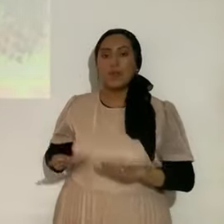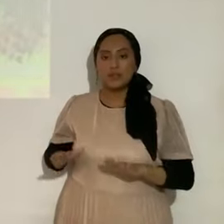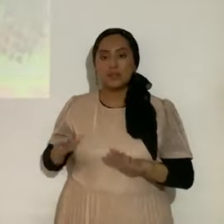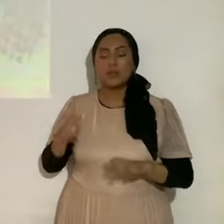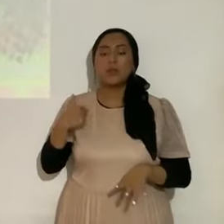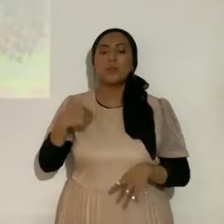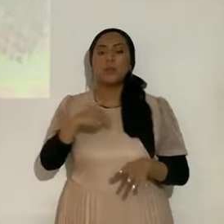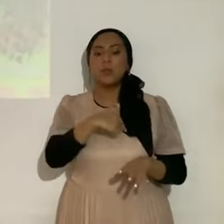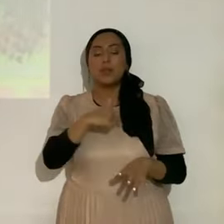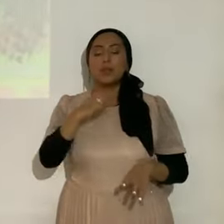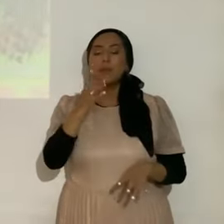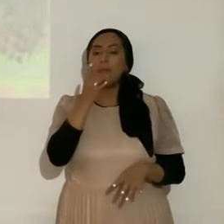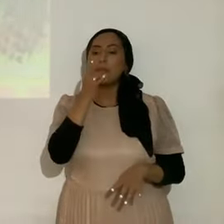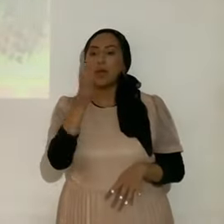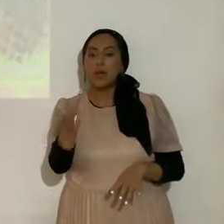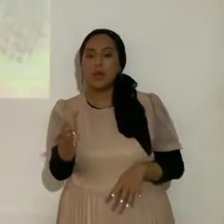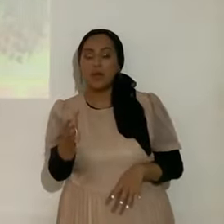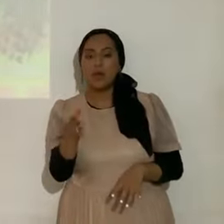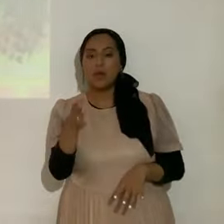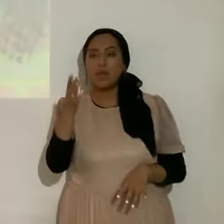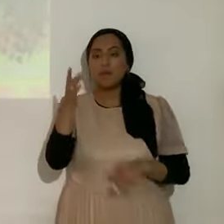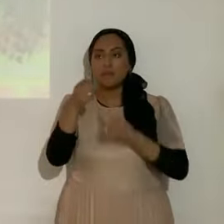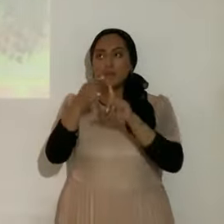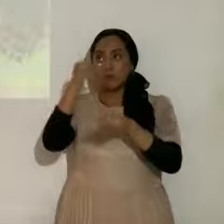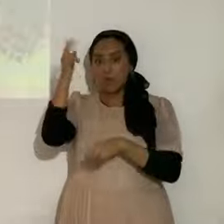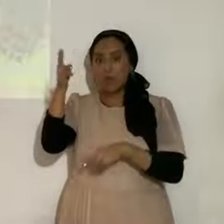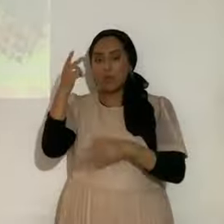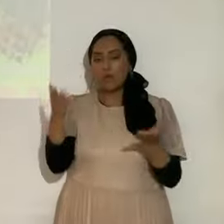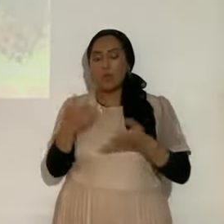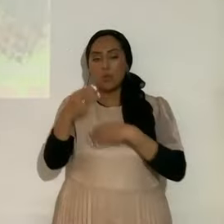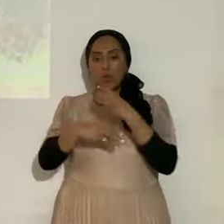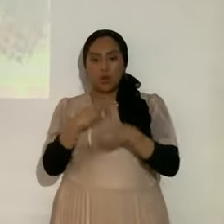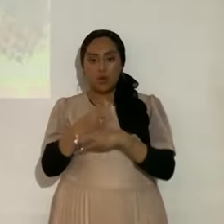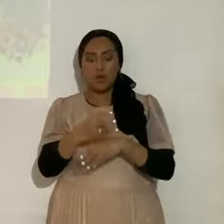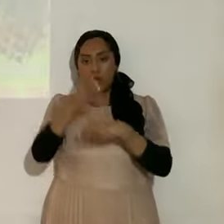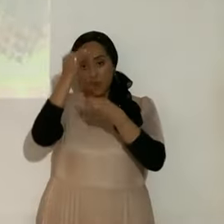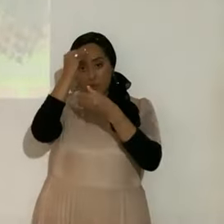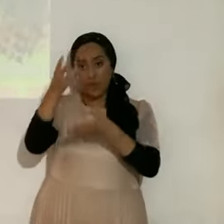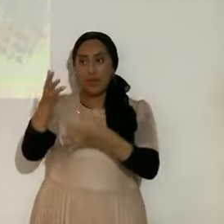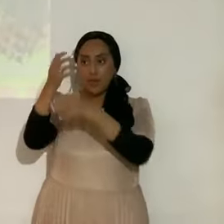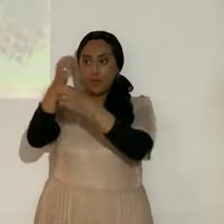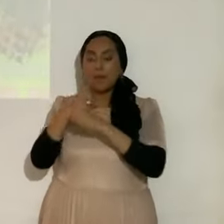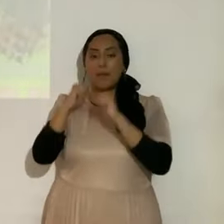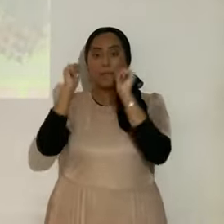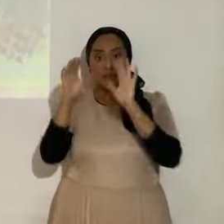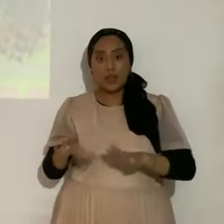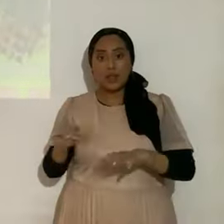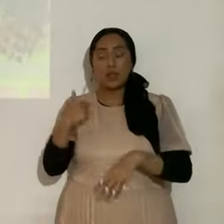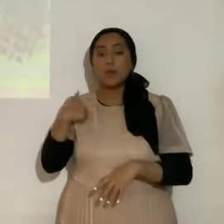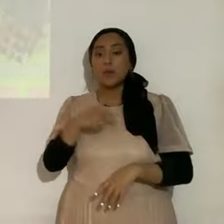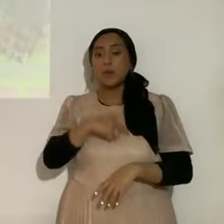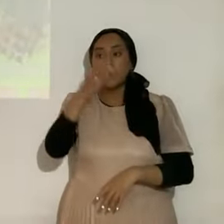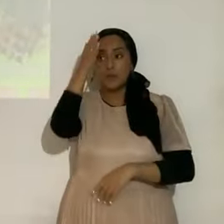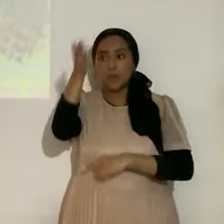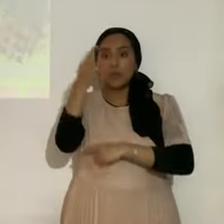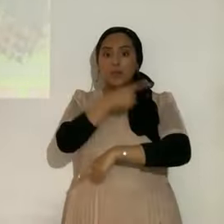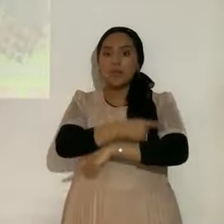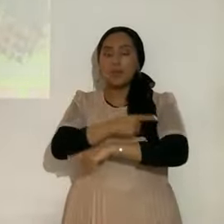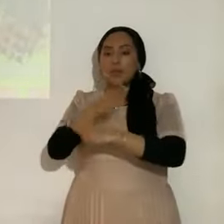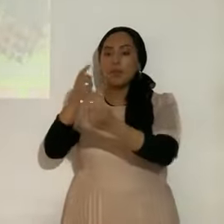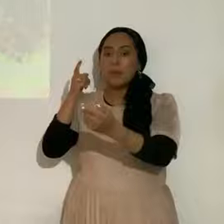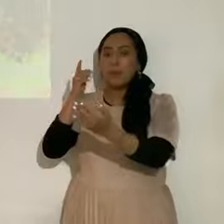ser luz de Yahweh en este mundo. La obediencia trae recompensas, que lleguemos algún día a su trono,